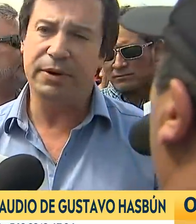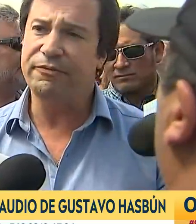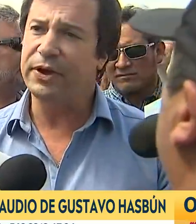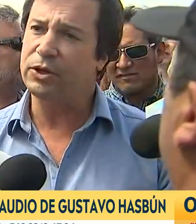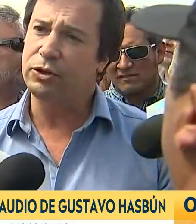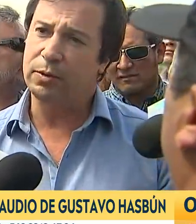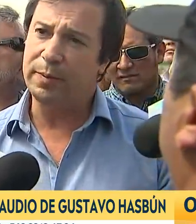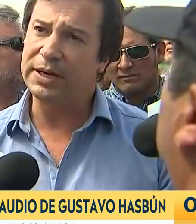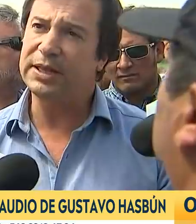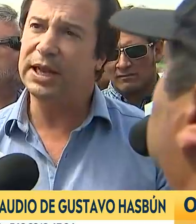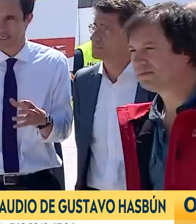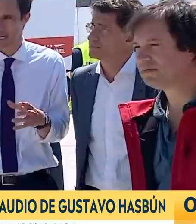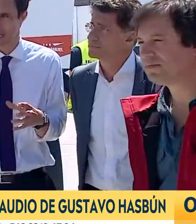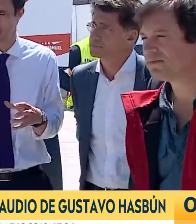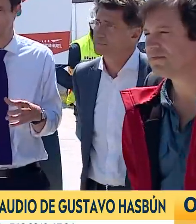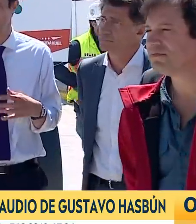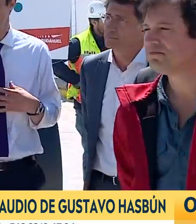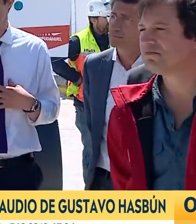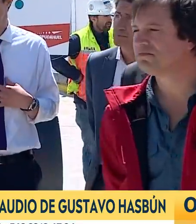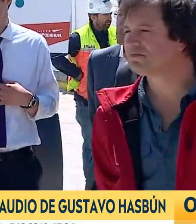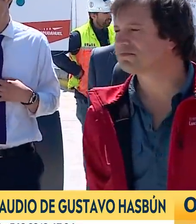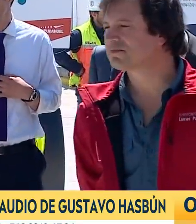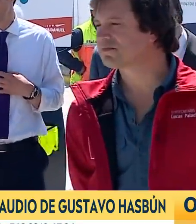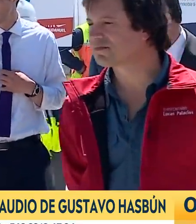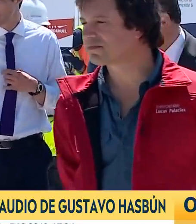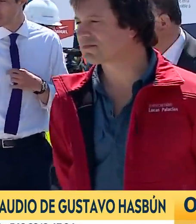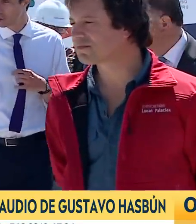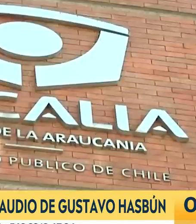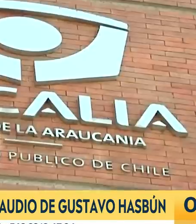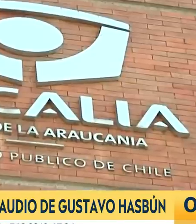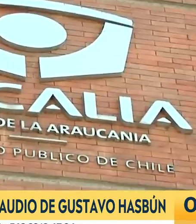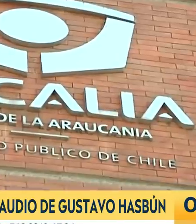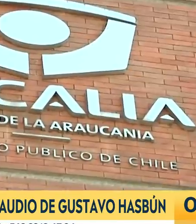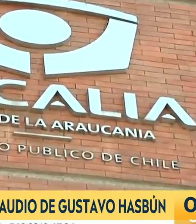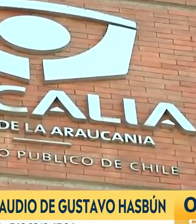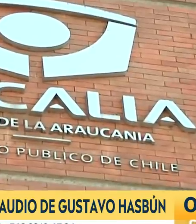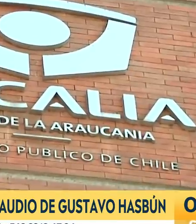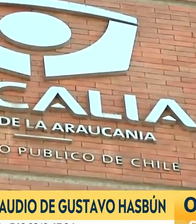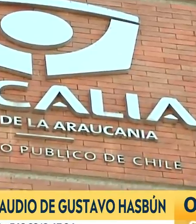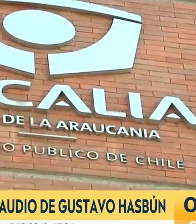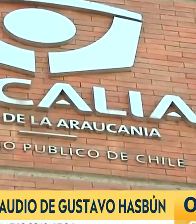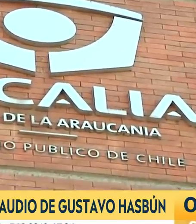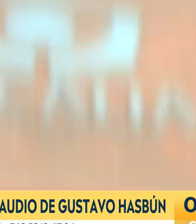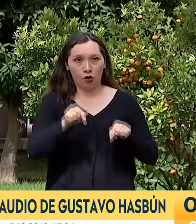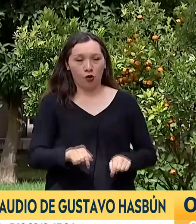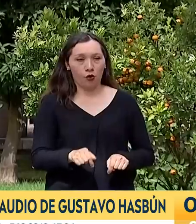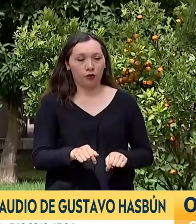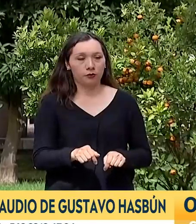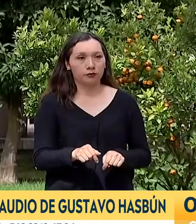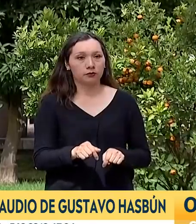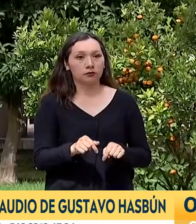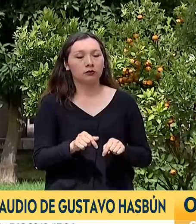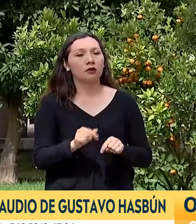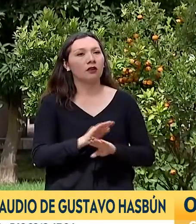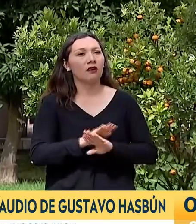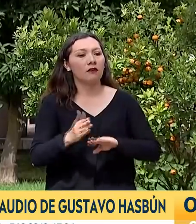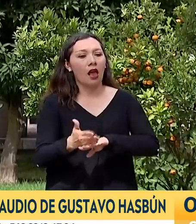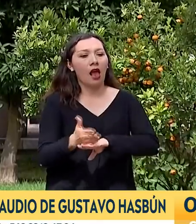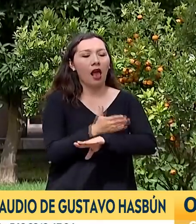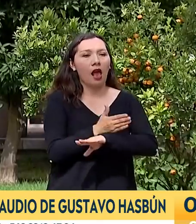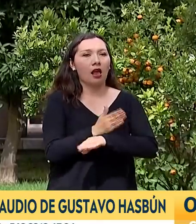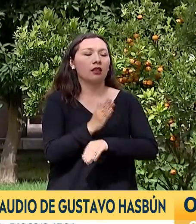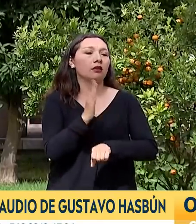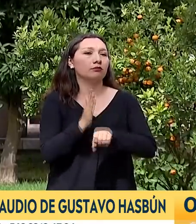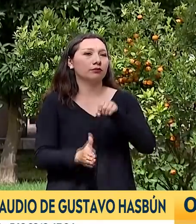ministro de Economía, pero a la espera de los resultados que entregue Fiscalía. Se puso término anticipado